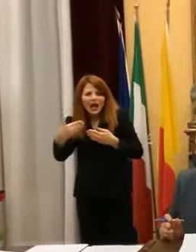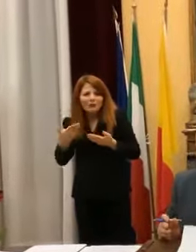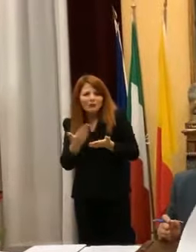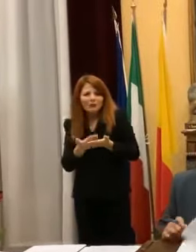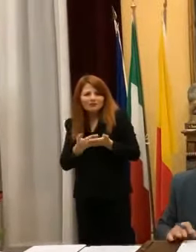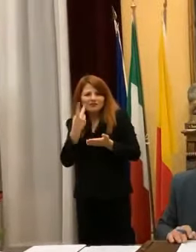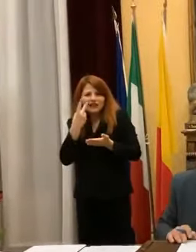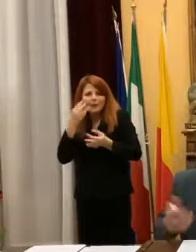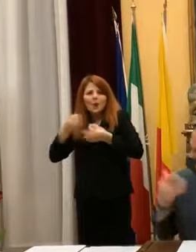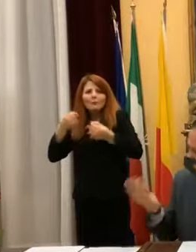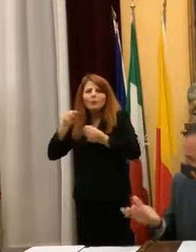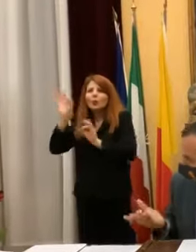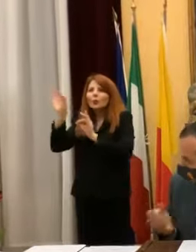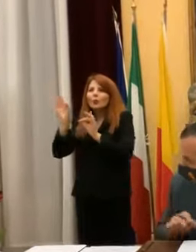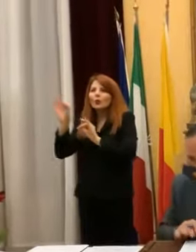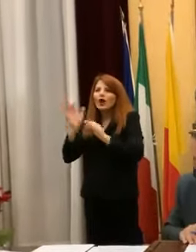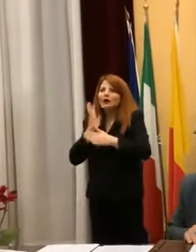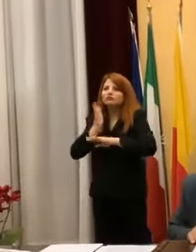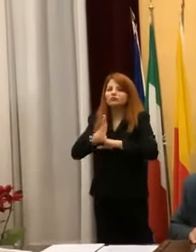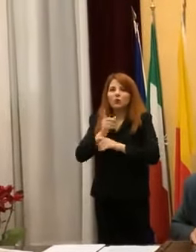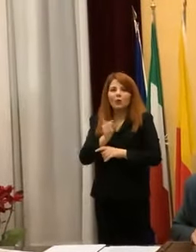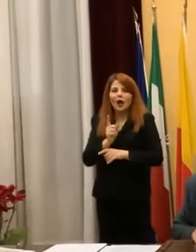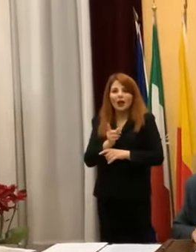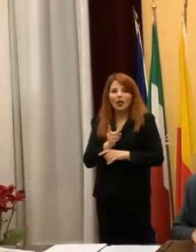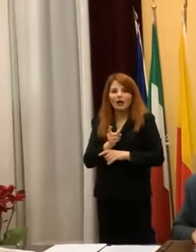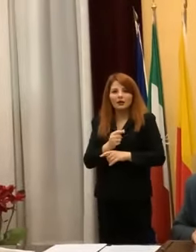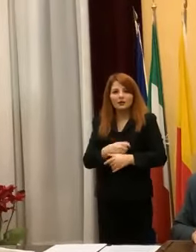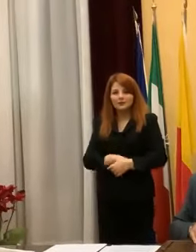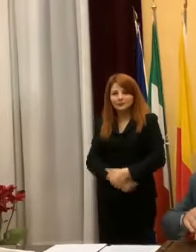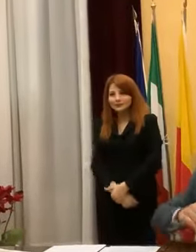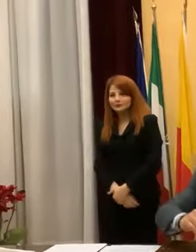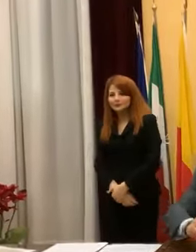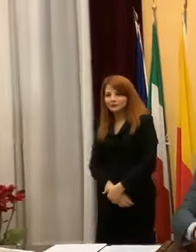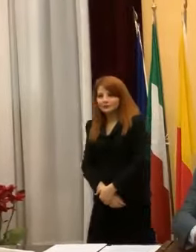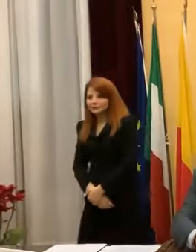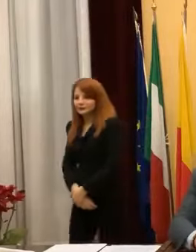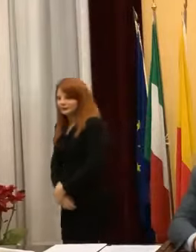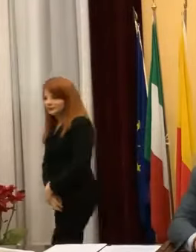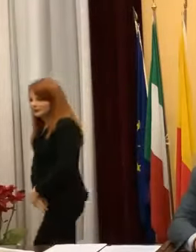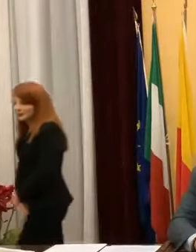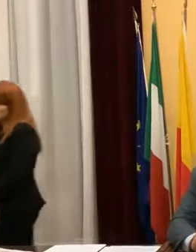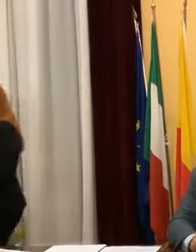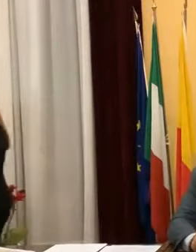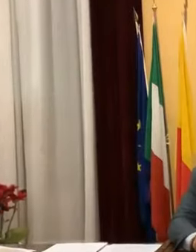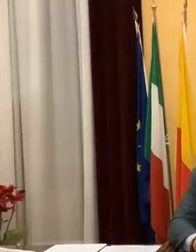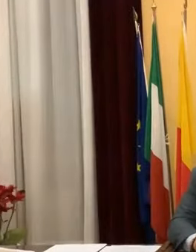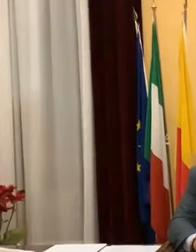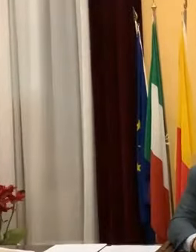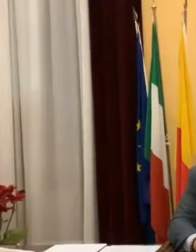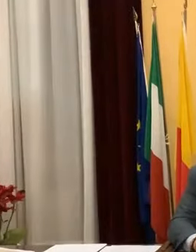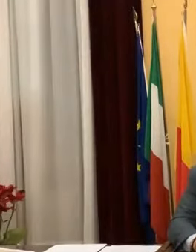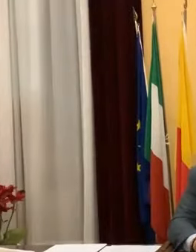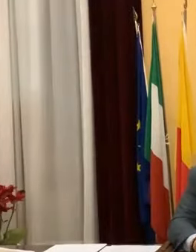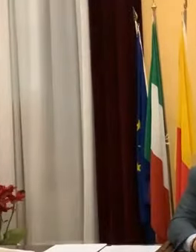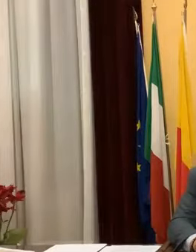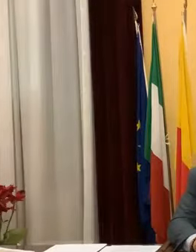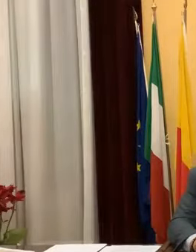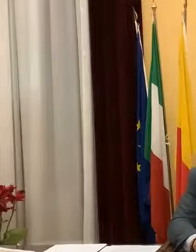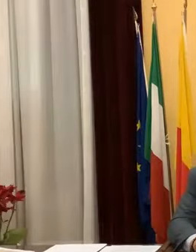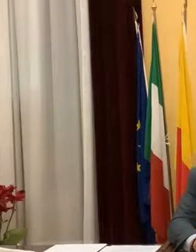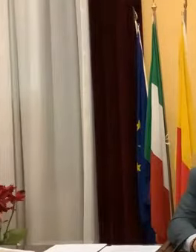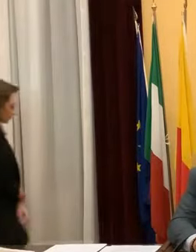si muoveranno prima che mi fanno fuori definitivamente, no? E Razza che cosa fa di fronte